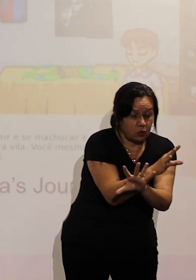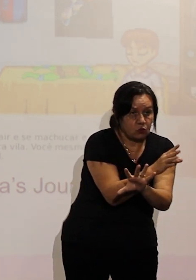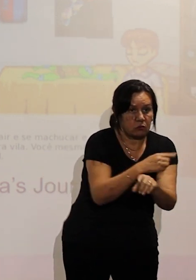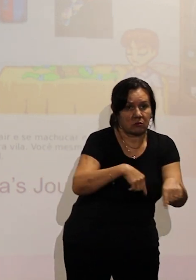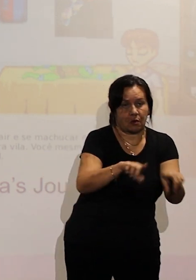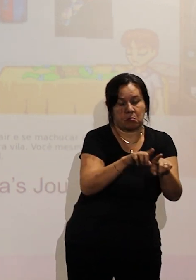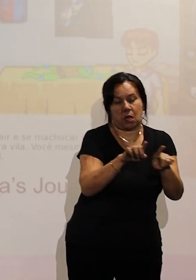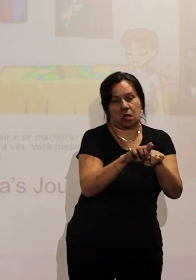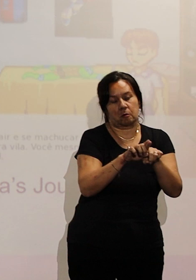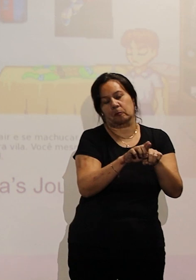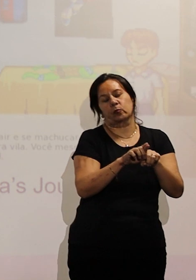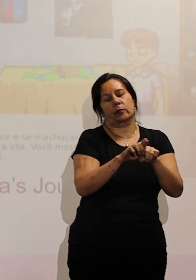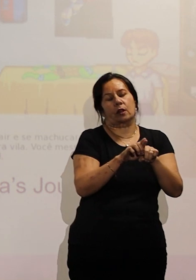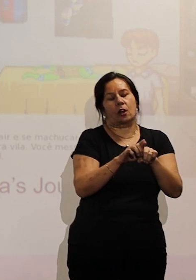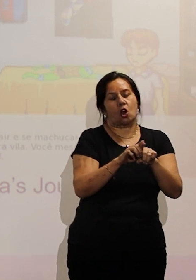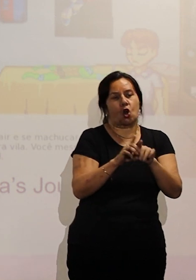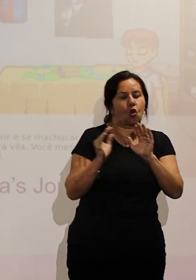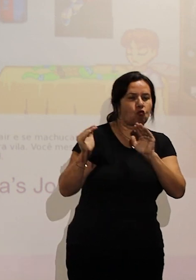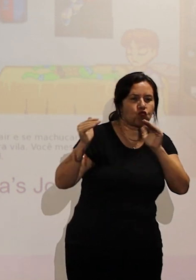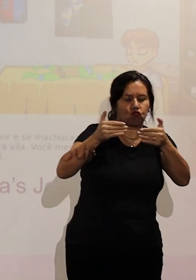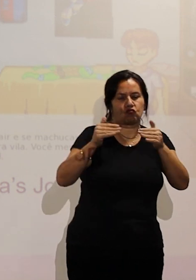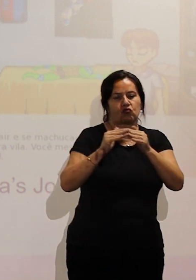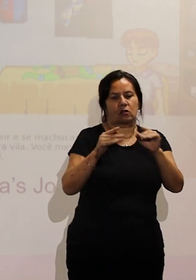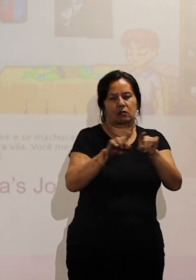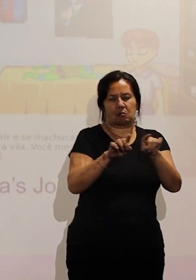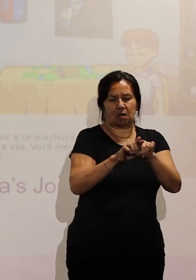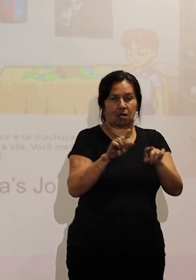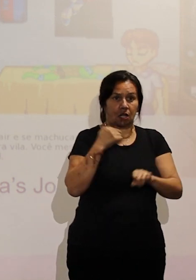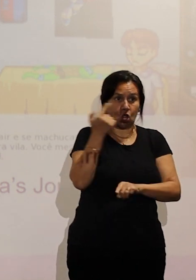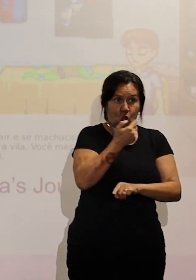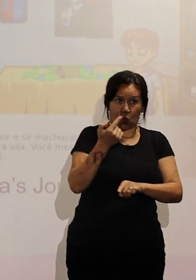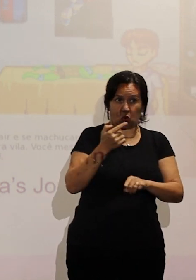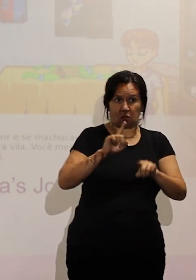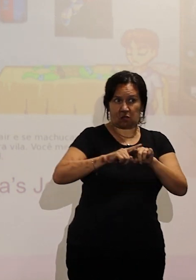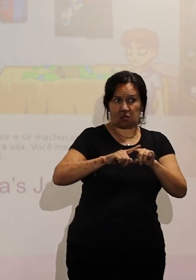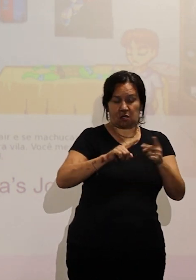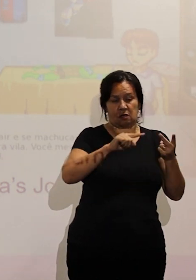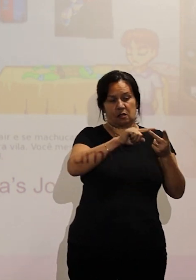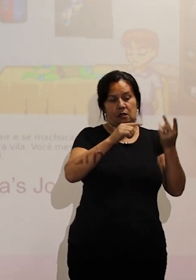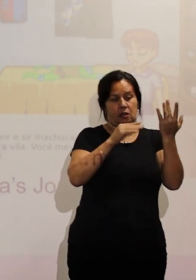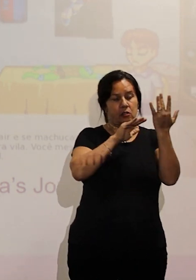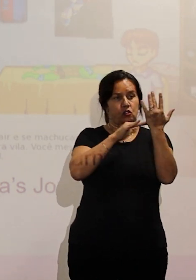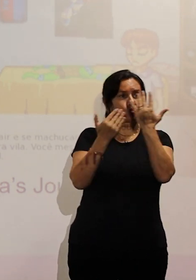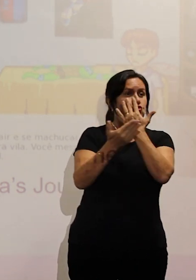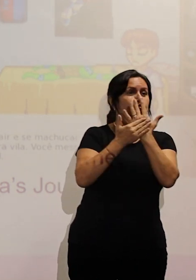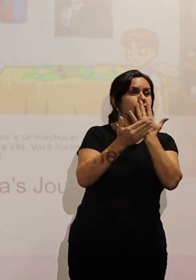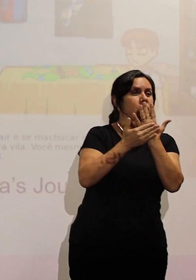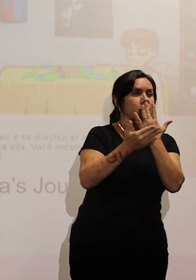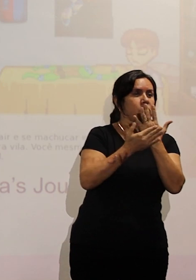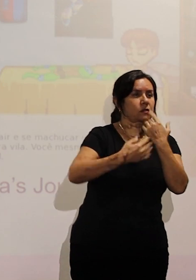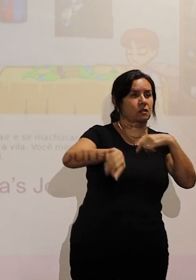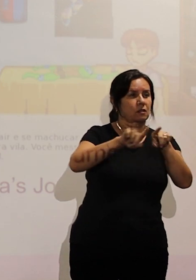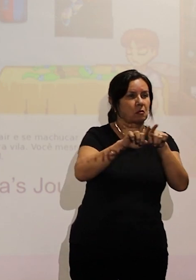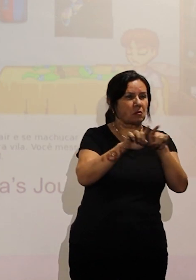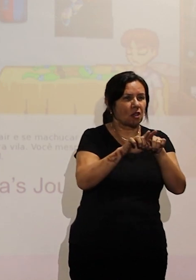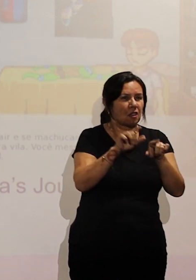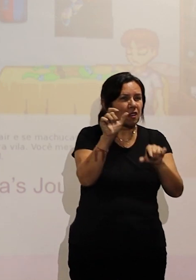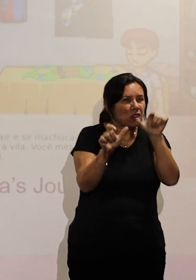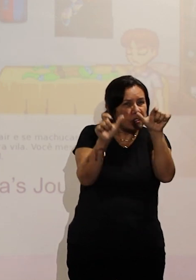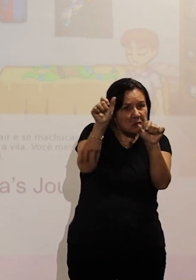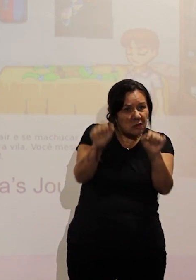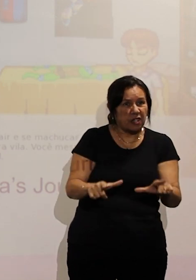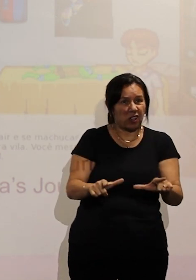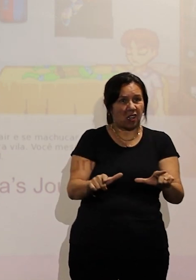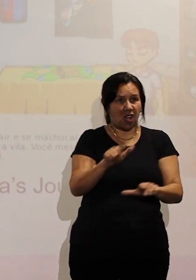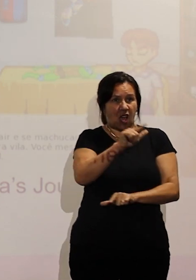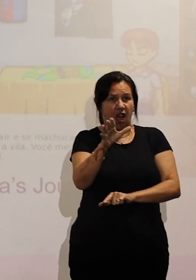né, perspectiva. E a gente tem a parte subjetiva. Subjetiva é o quê? É aquela parte assim que